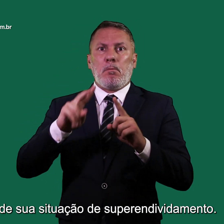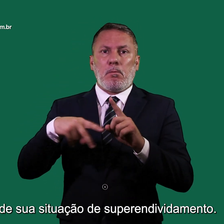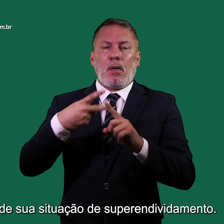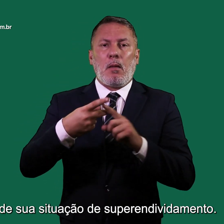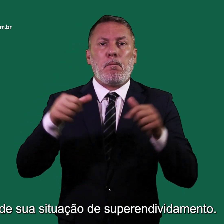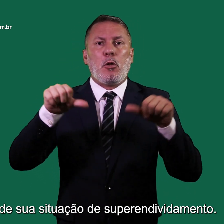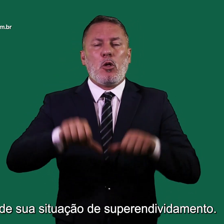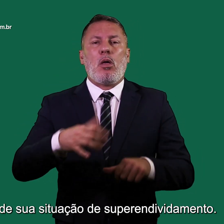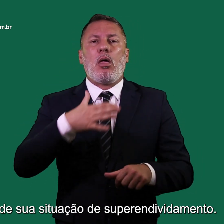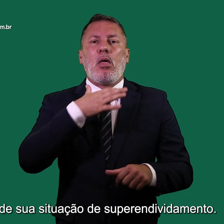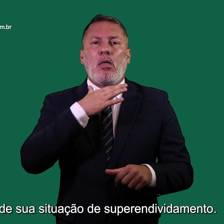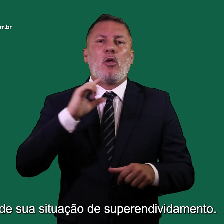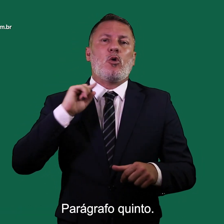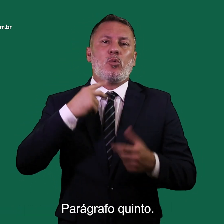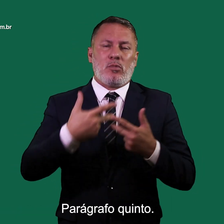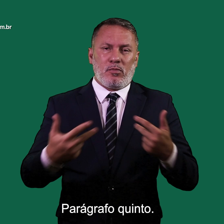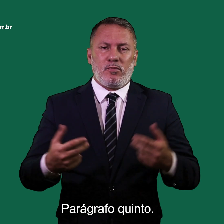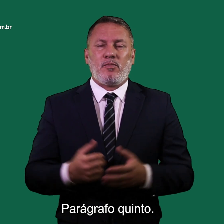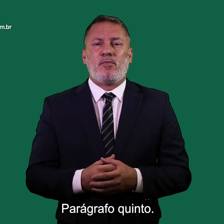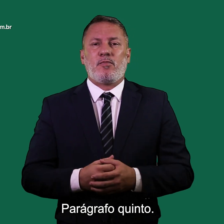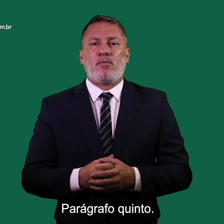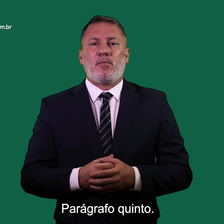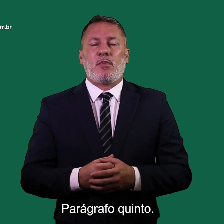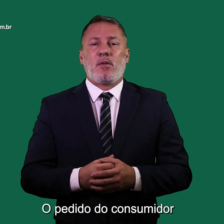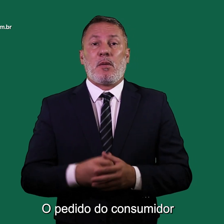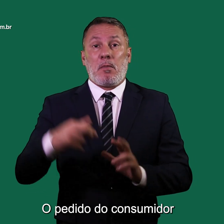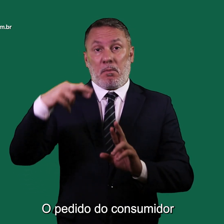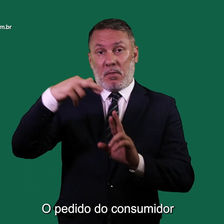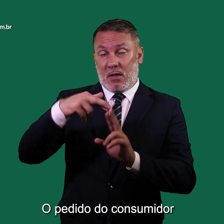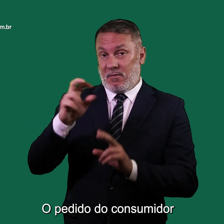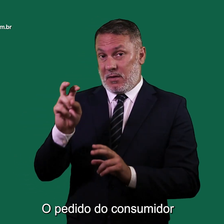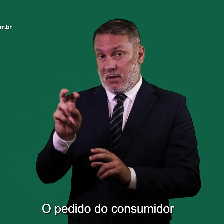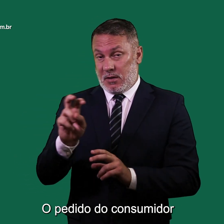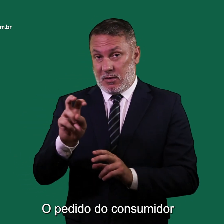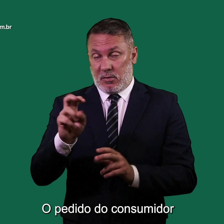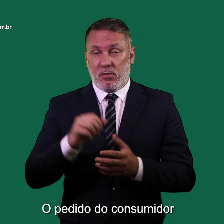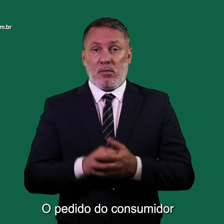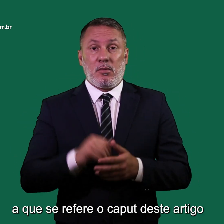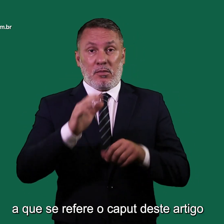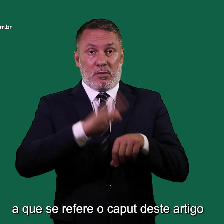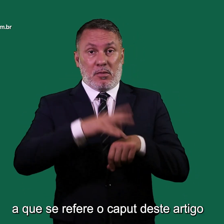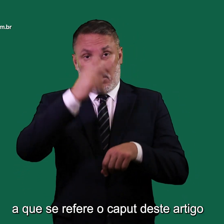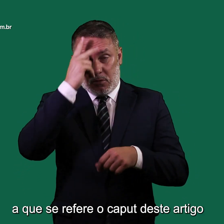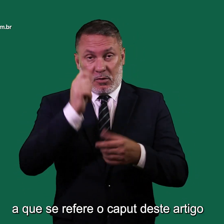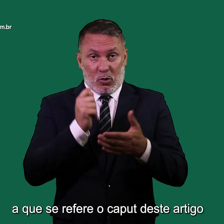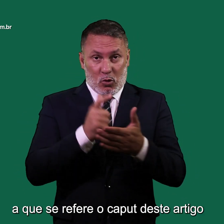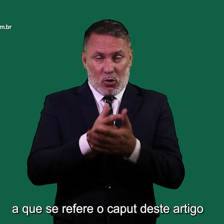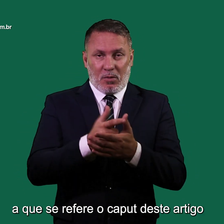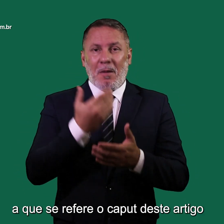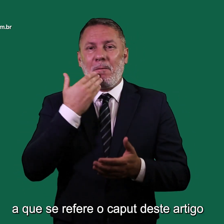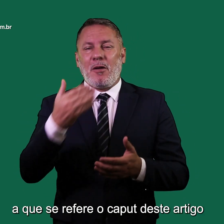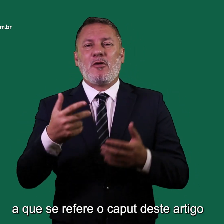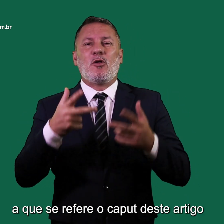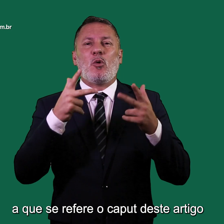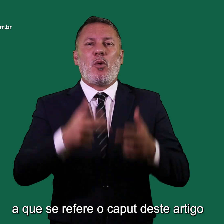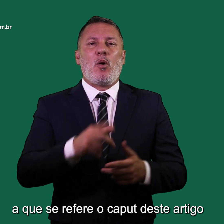de superendividamento. Parágrafo 5º. O pedido do consumidor a que se refere o caput deste artigo